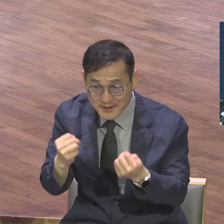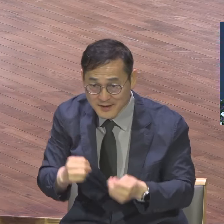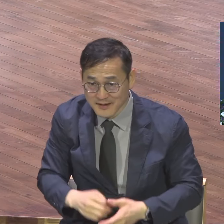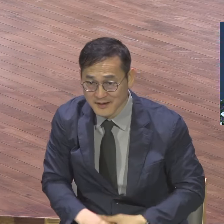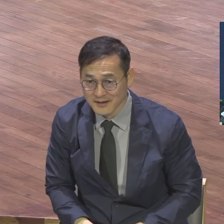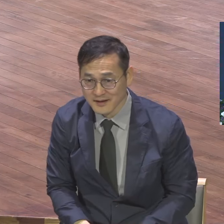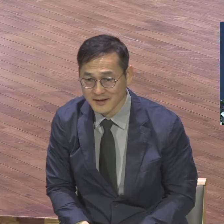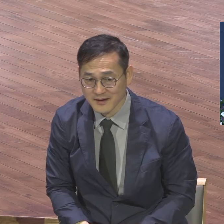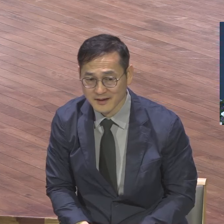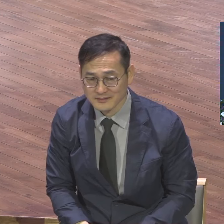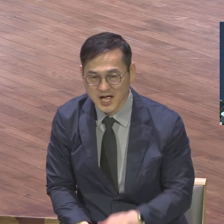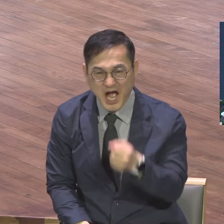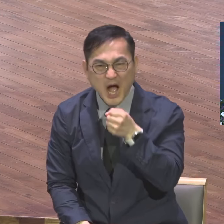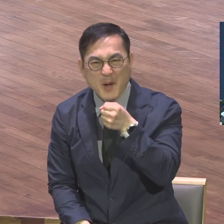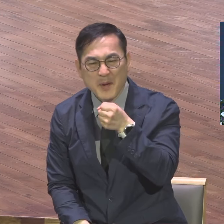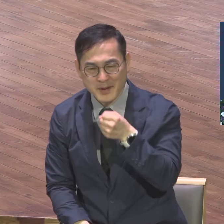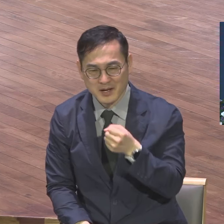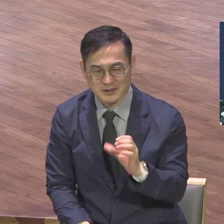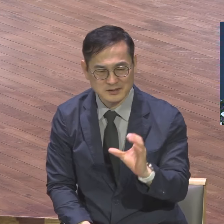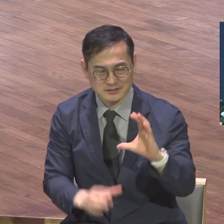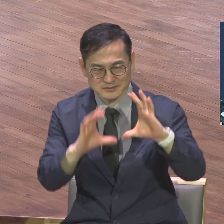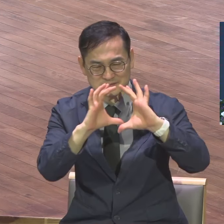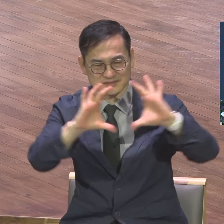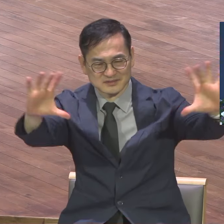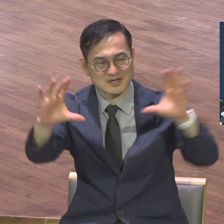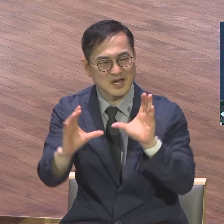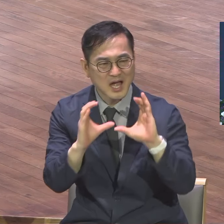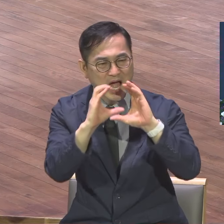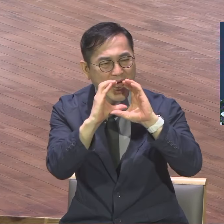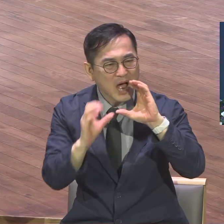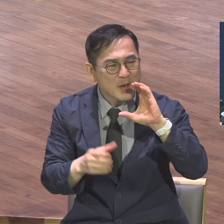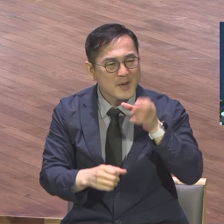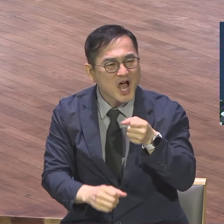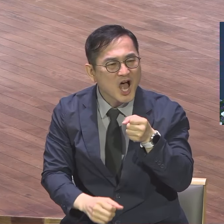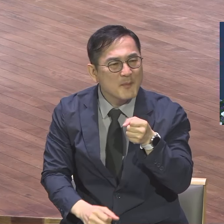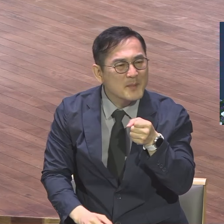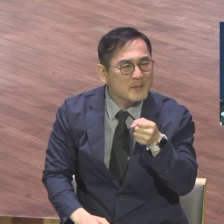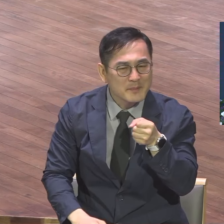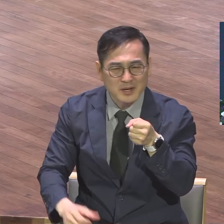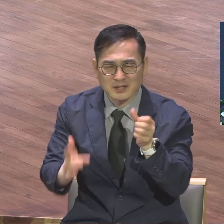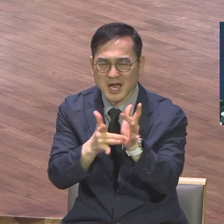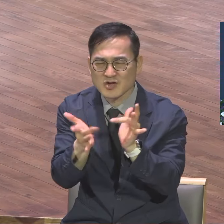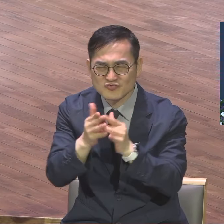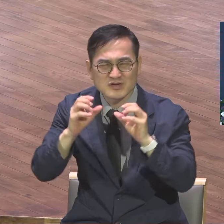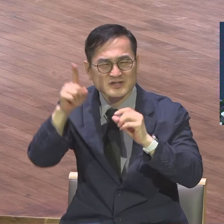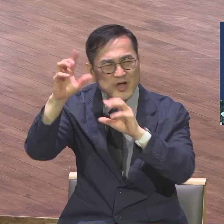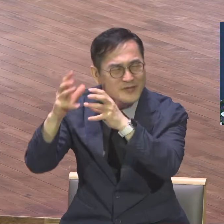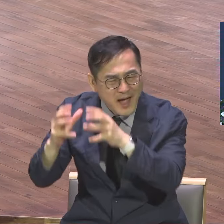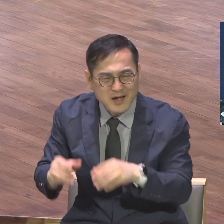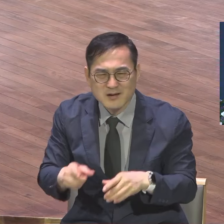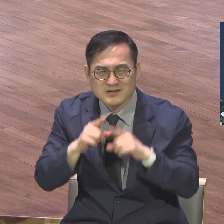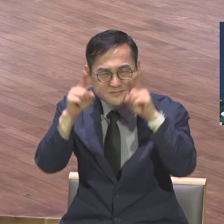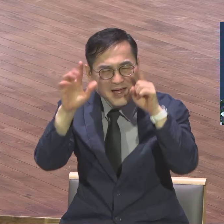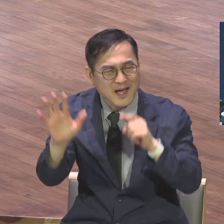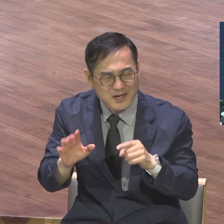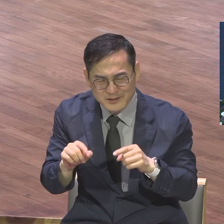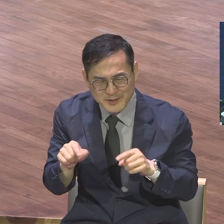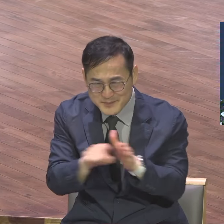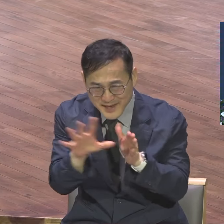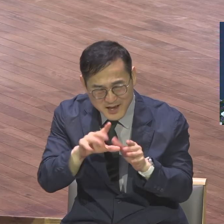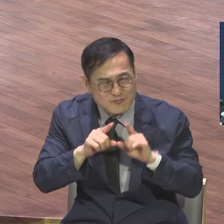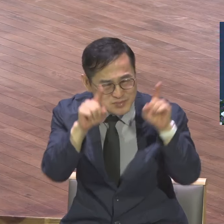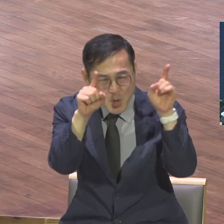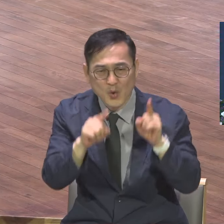이런 말도 많이 있었습니다. 사실 과거에는 이런 무슨